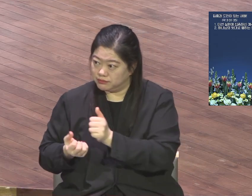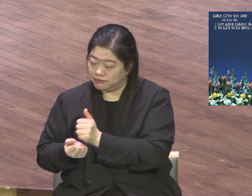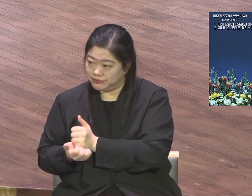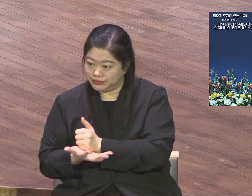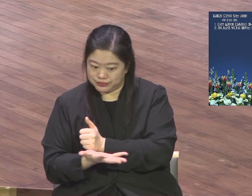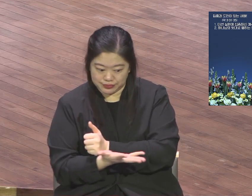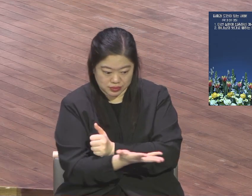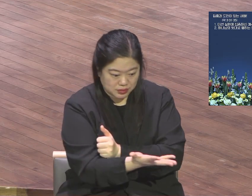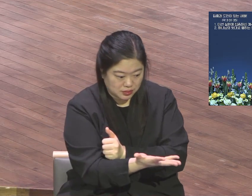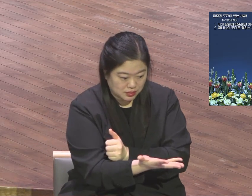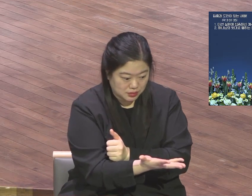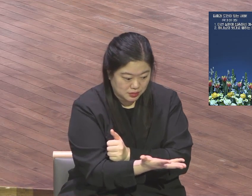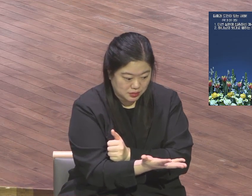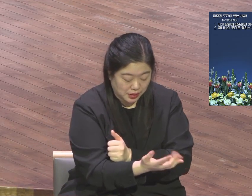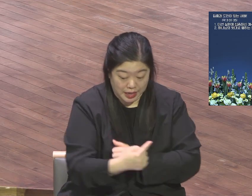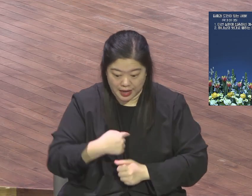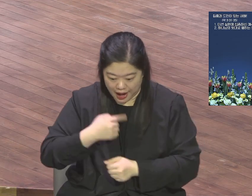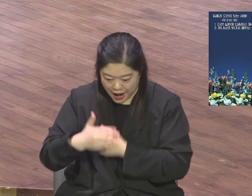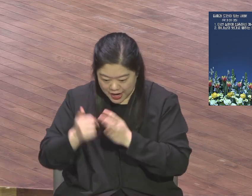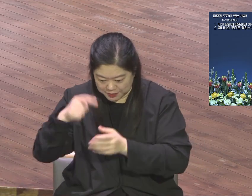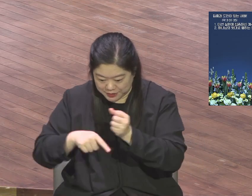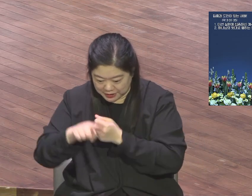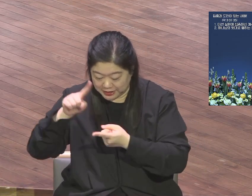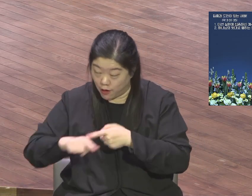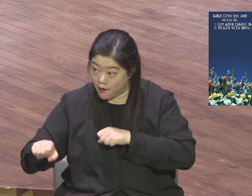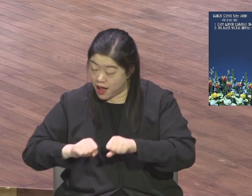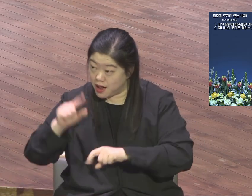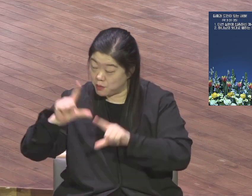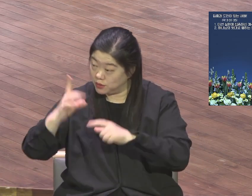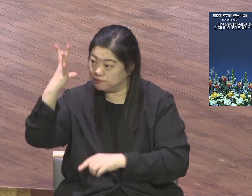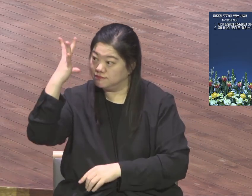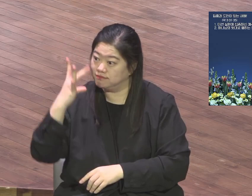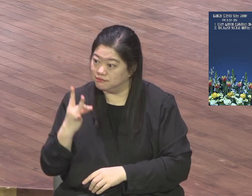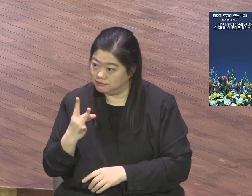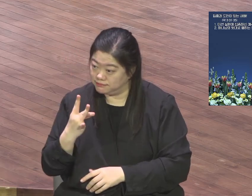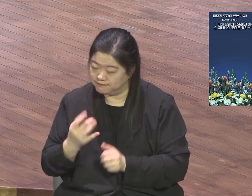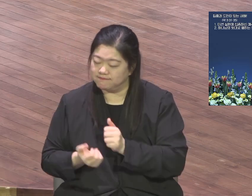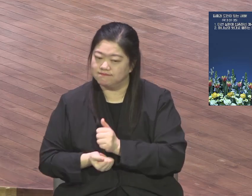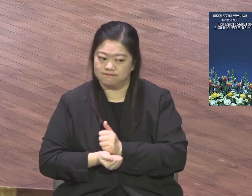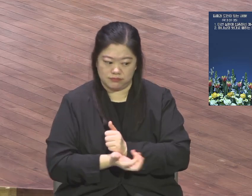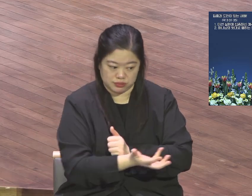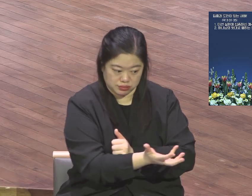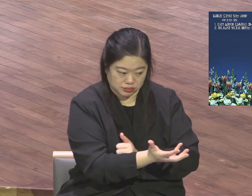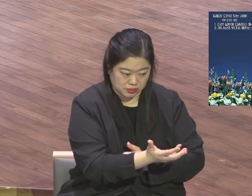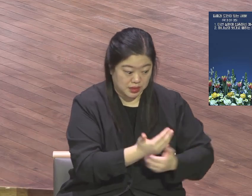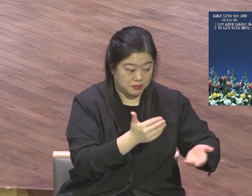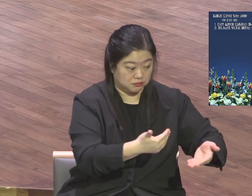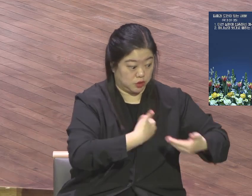하나님의 뜻대로 행하는 삶이다. 하나님 뜻대로 행하는 삶이